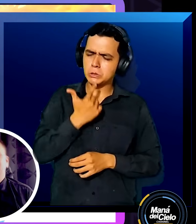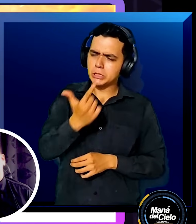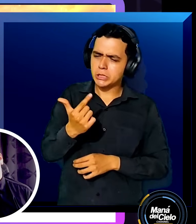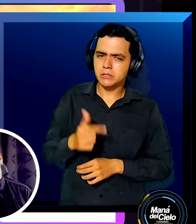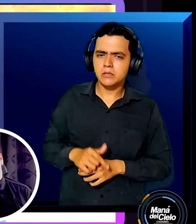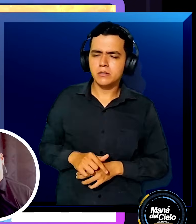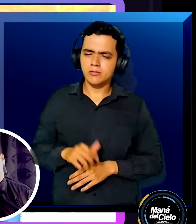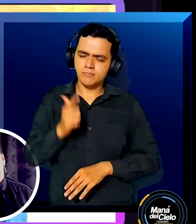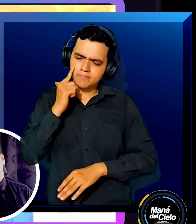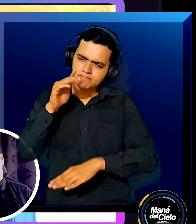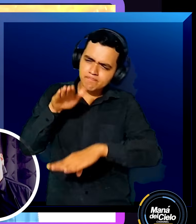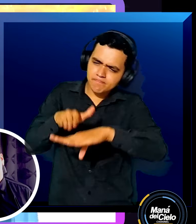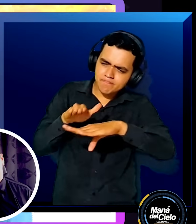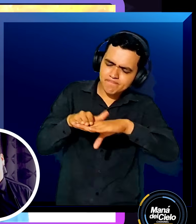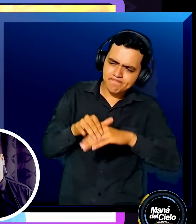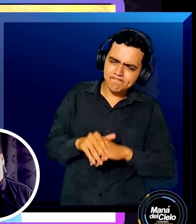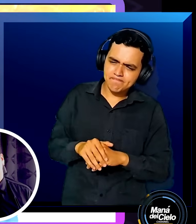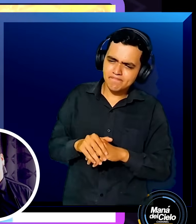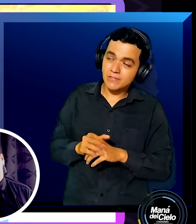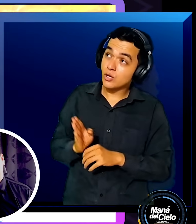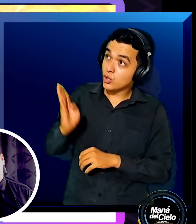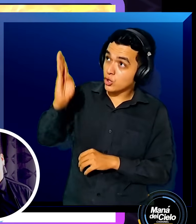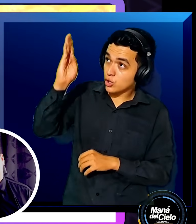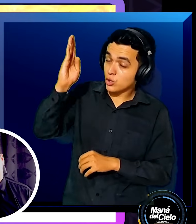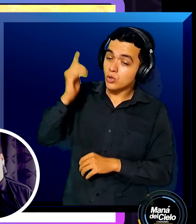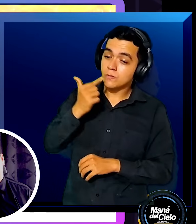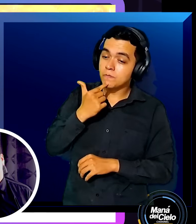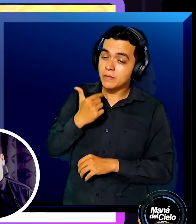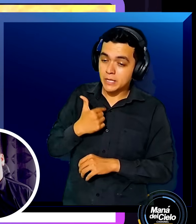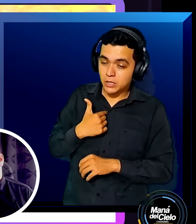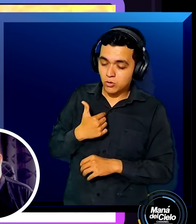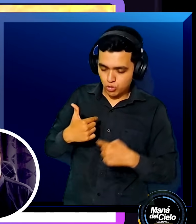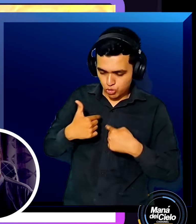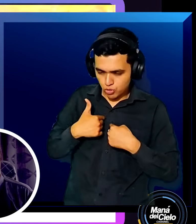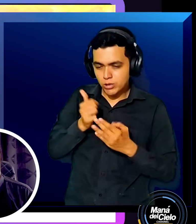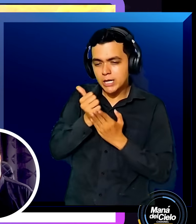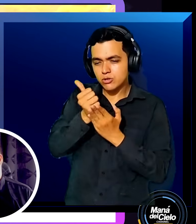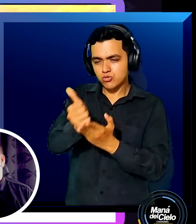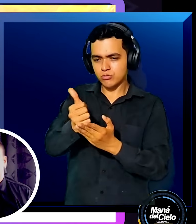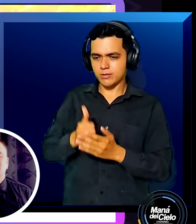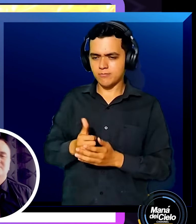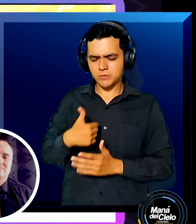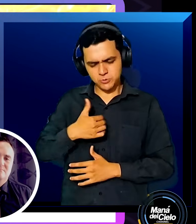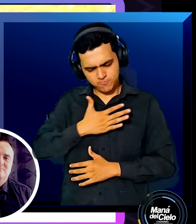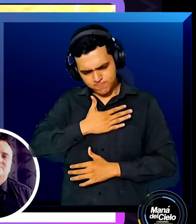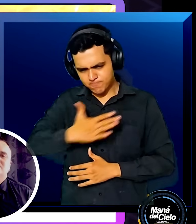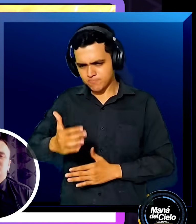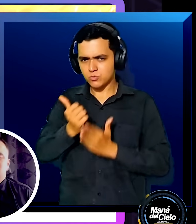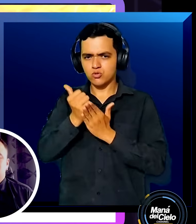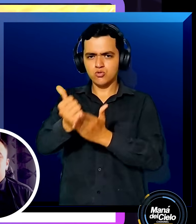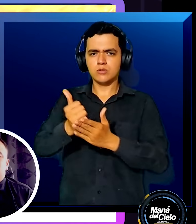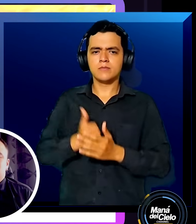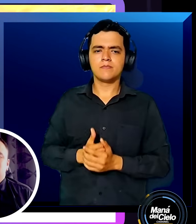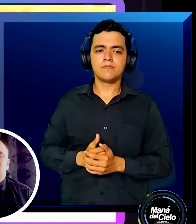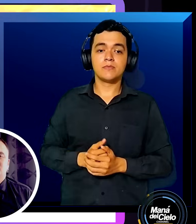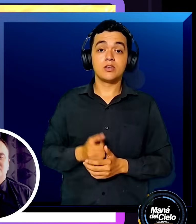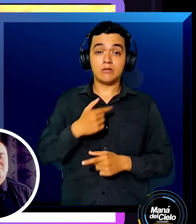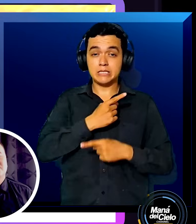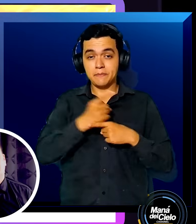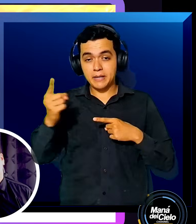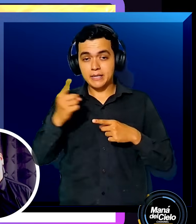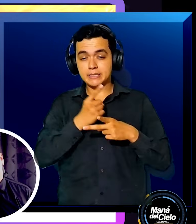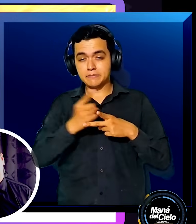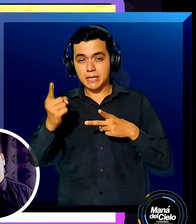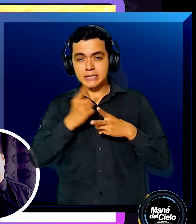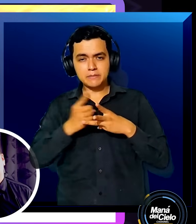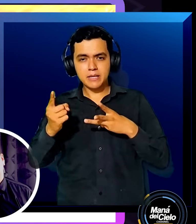pastoral. Me caminaba el templo y le decía: Señor, ¿dónde está Brenda? Señor, si tú me entregaste a Brenda,